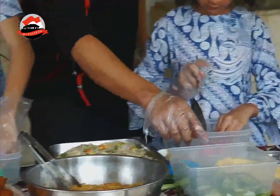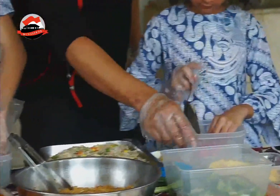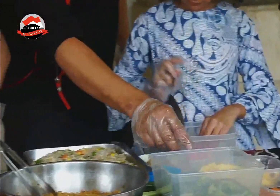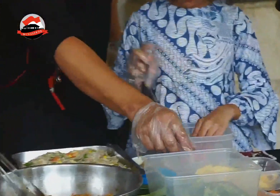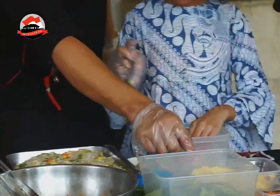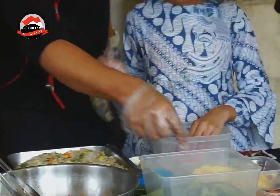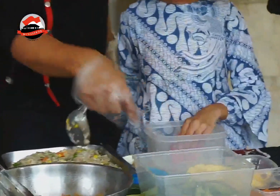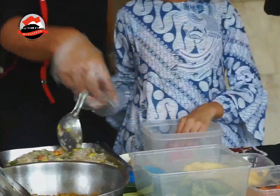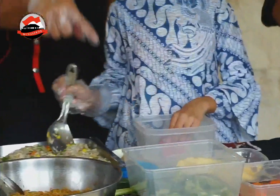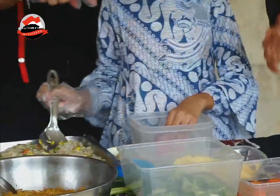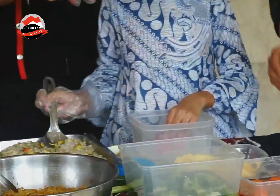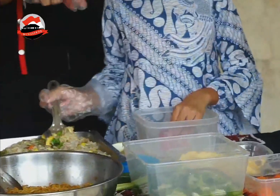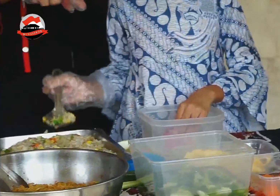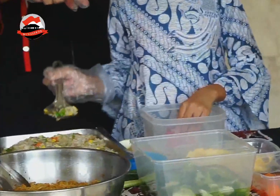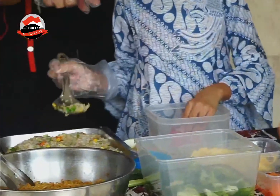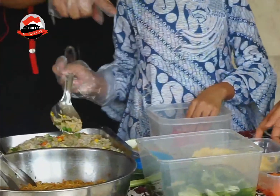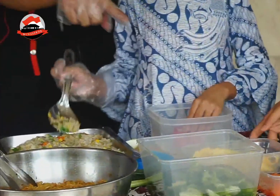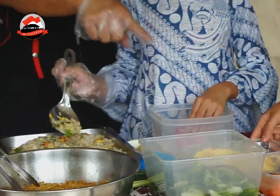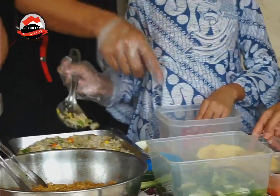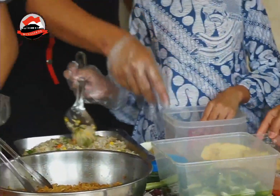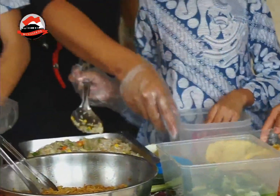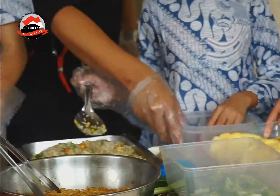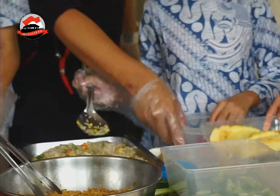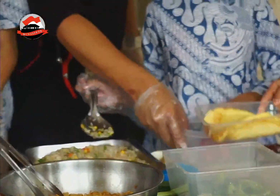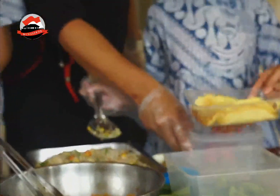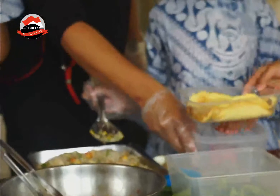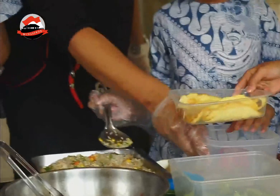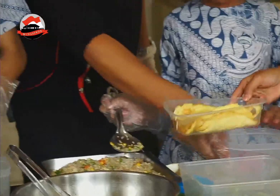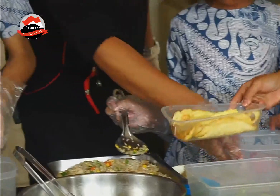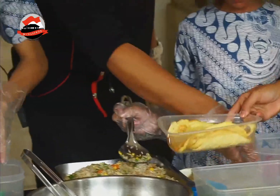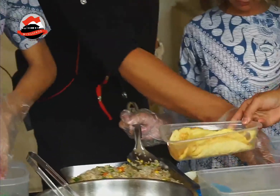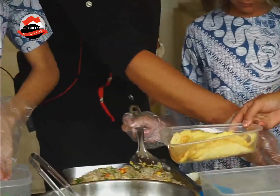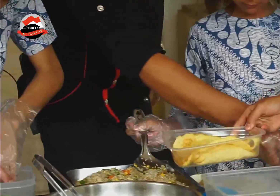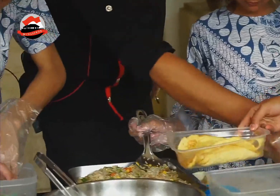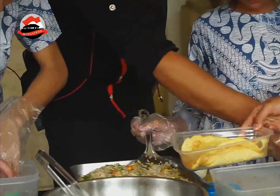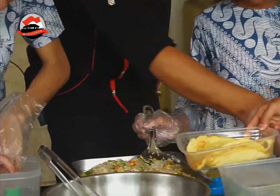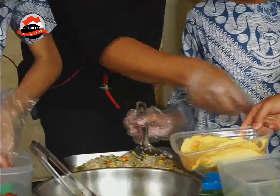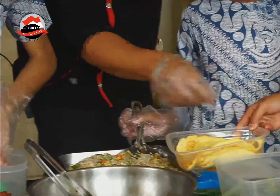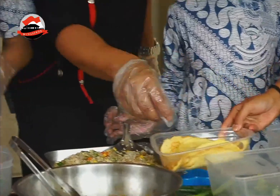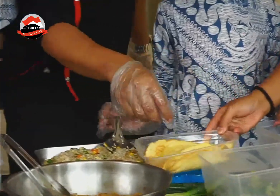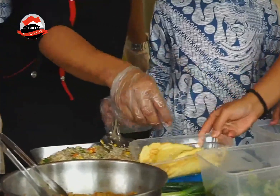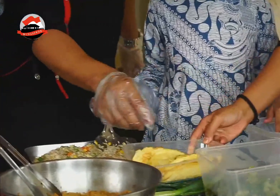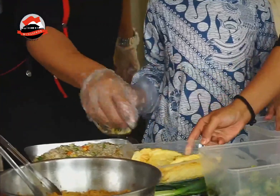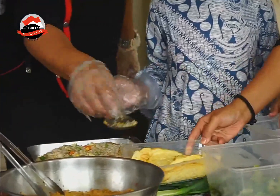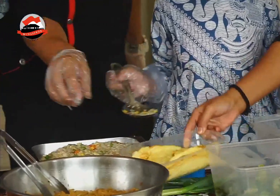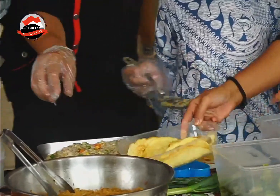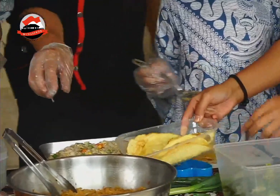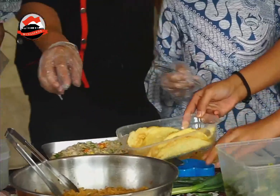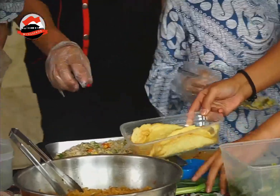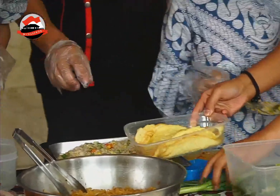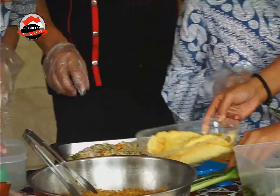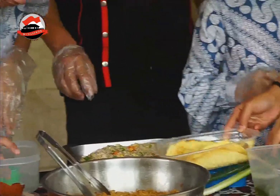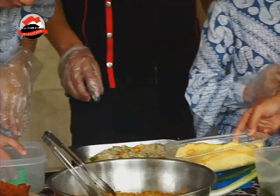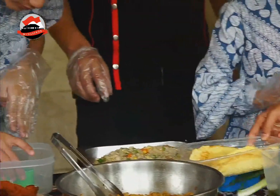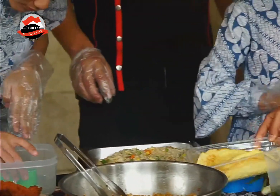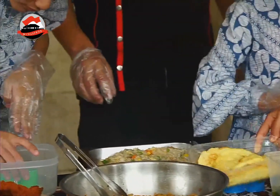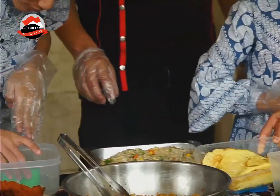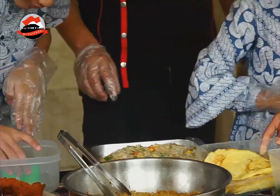nih, Paul tinggal cetak. Si? Telur ya. Telur. Sini. Kita taruh sini. Sini, angkat.